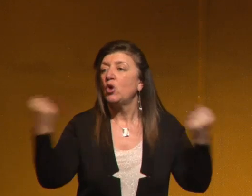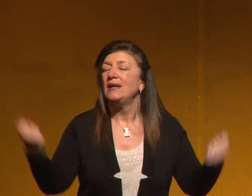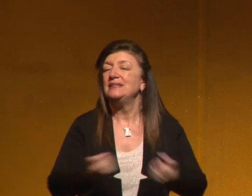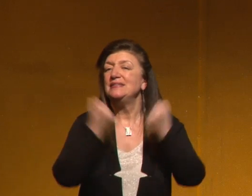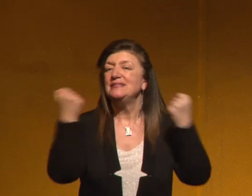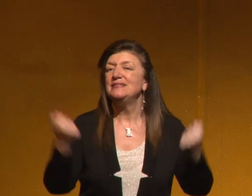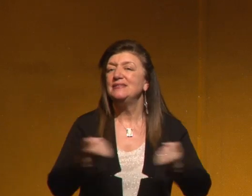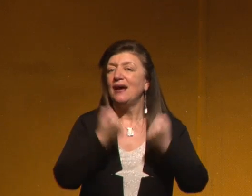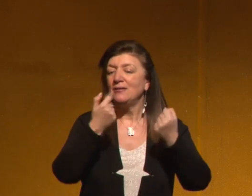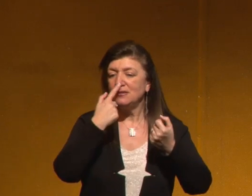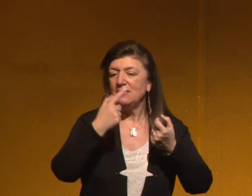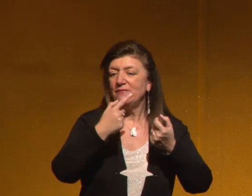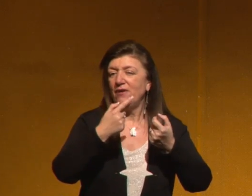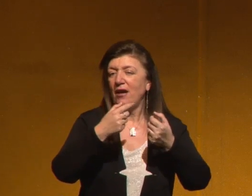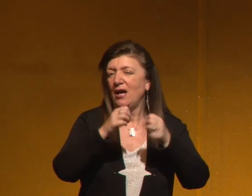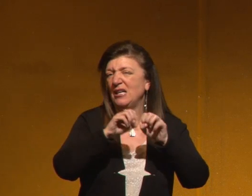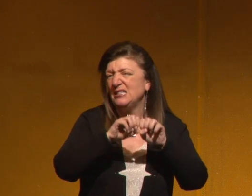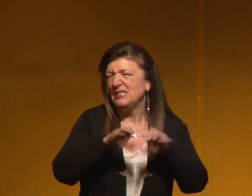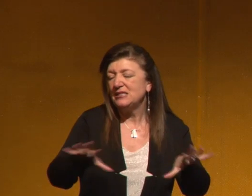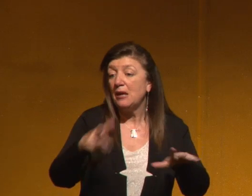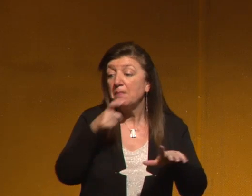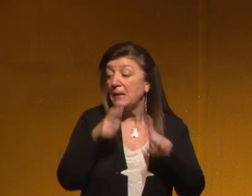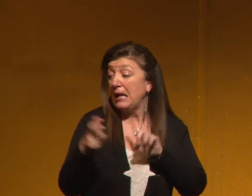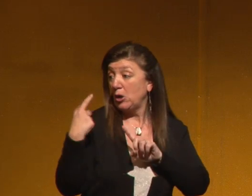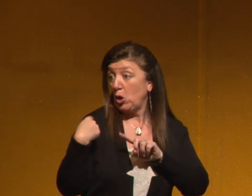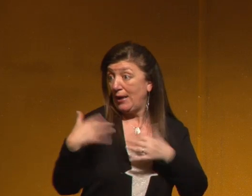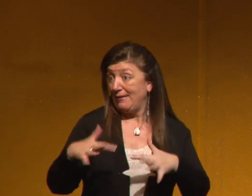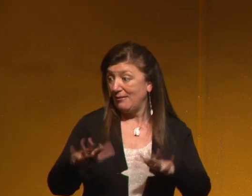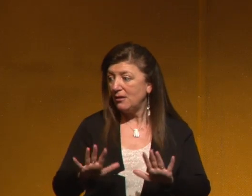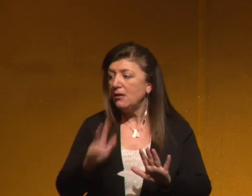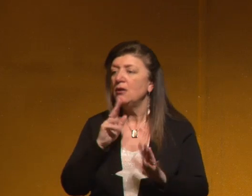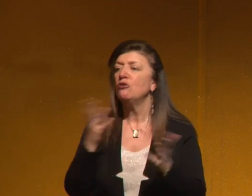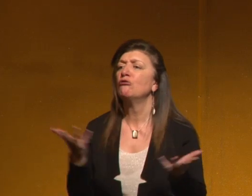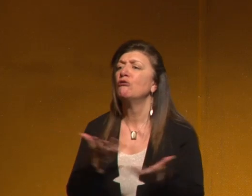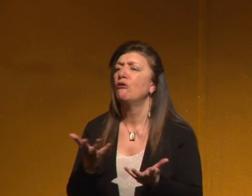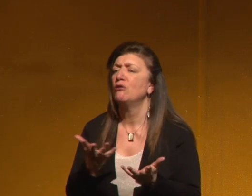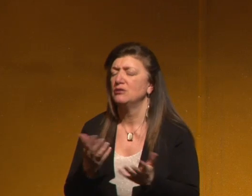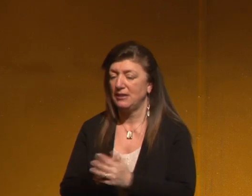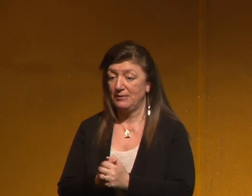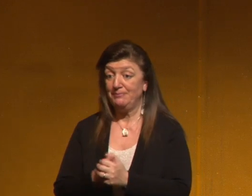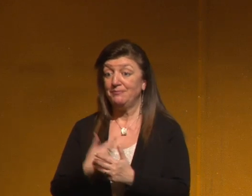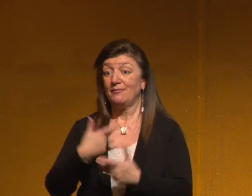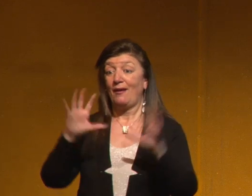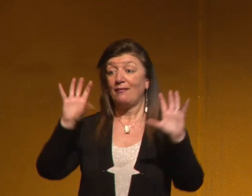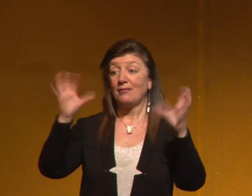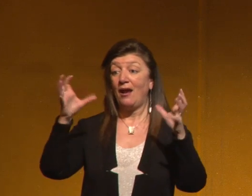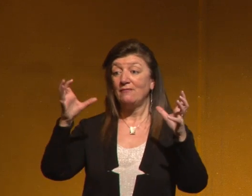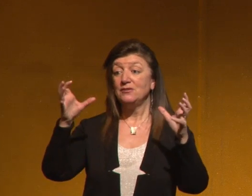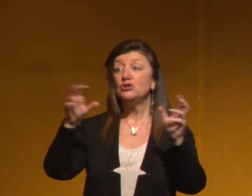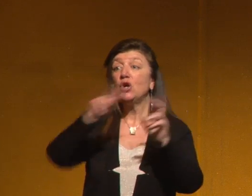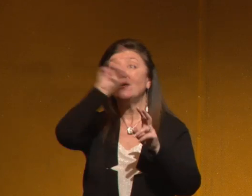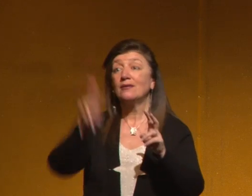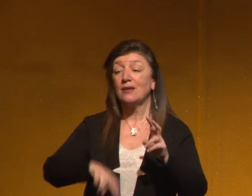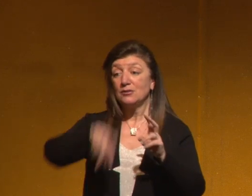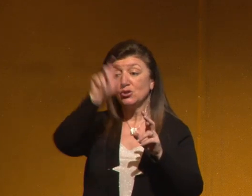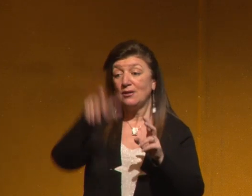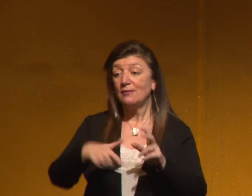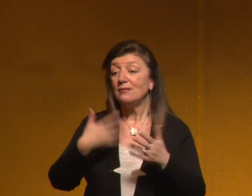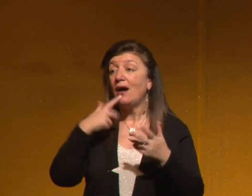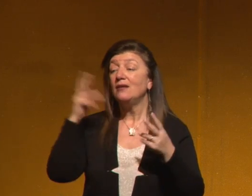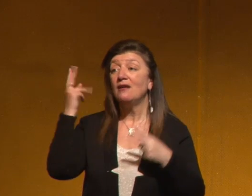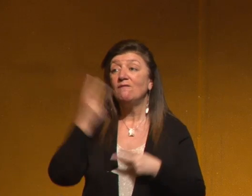firma presentata mercoledì scorso le cose che le diverse televisioni nazionali italiani italiane